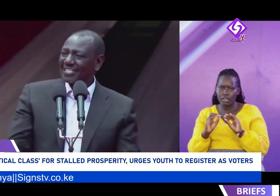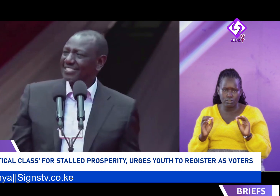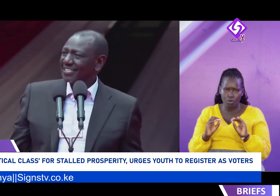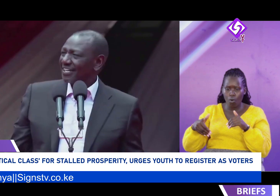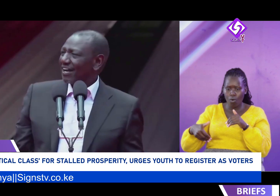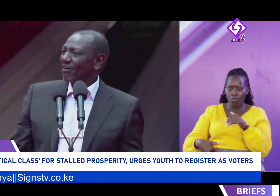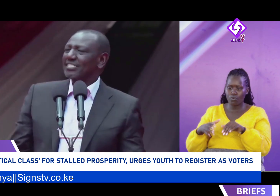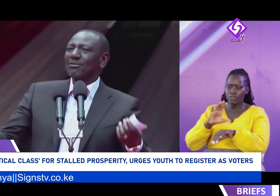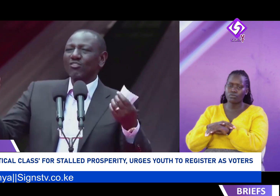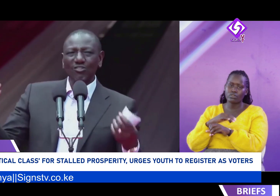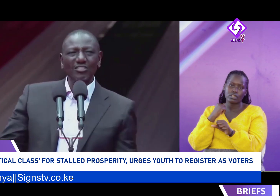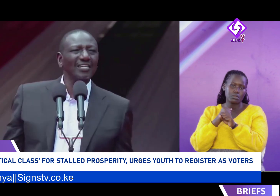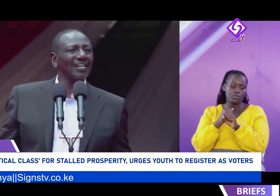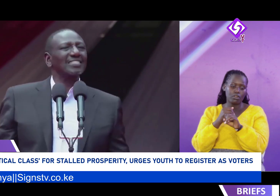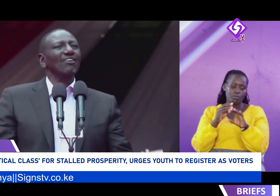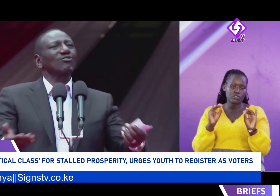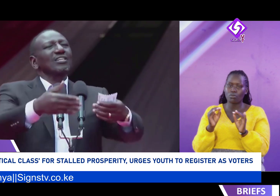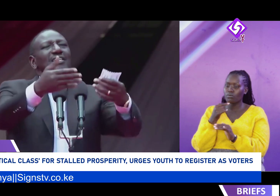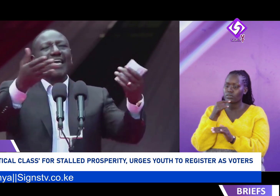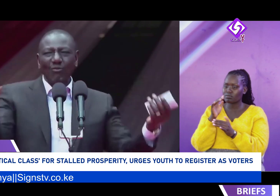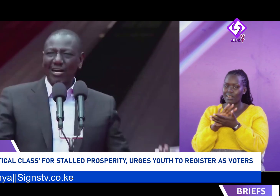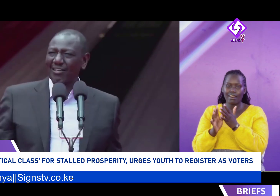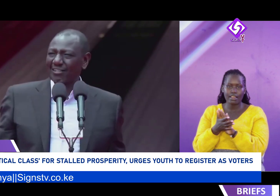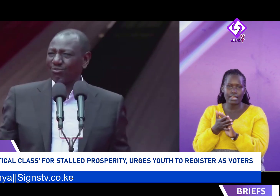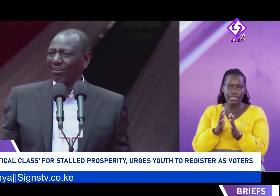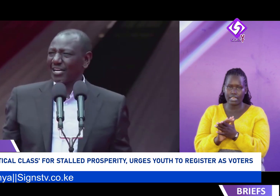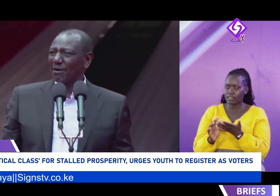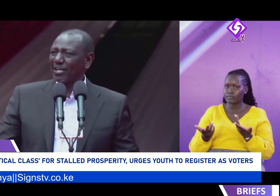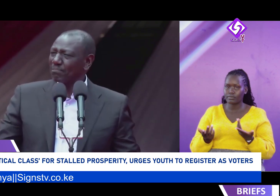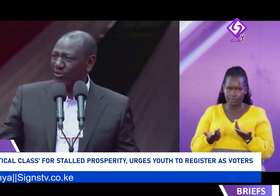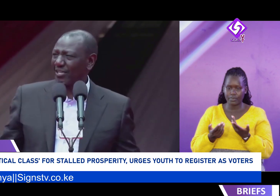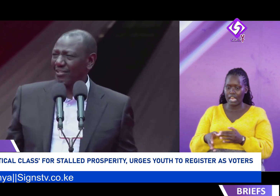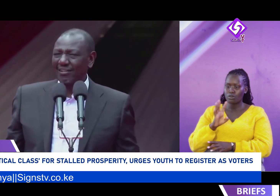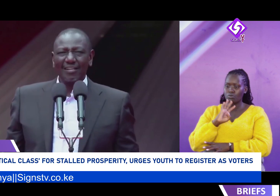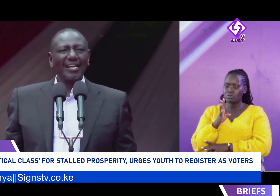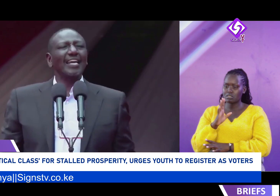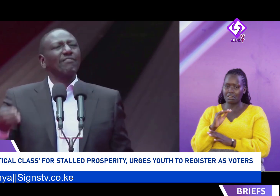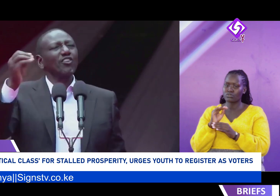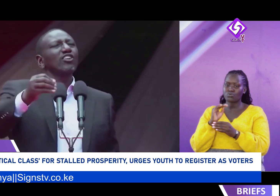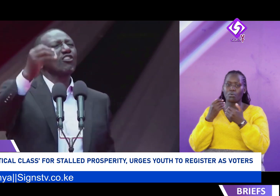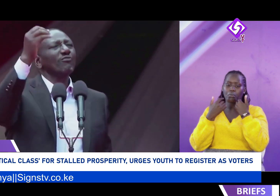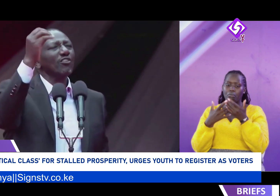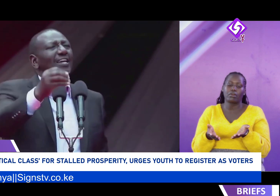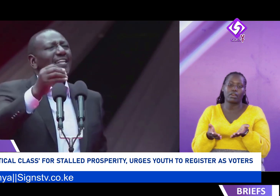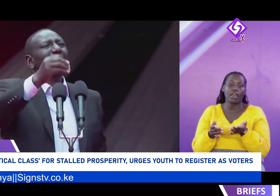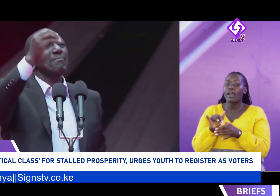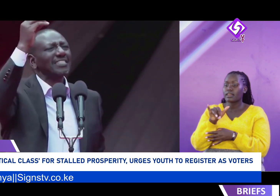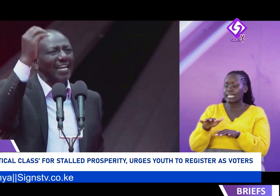kazi, hawasemi chochote. Kazi yao tu ni hewa, kuongea mambo ya bure. Na hivyo ndio vyo Kenya